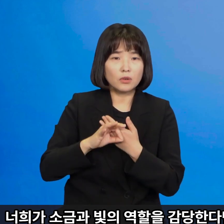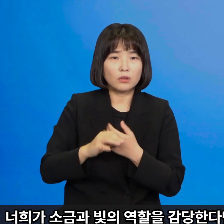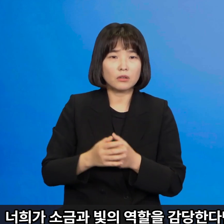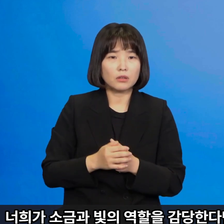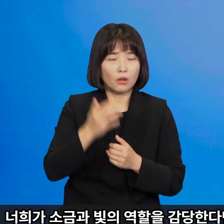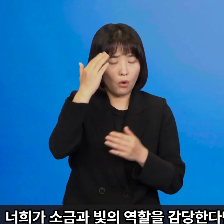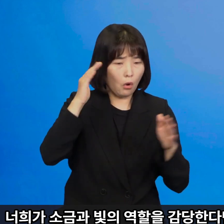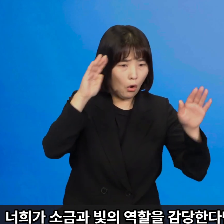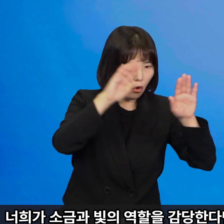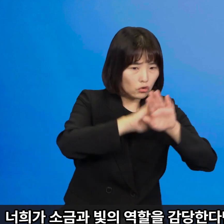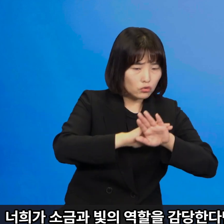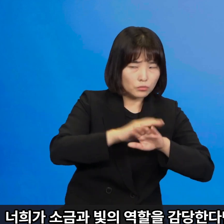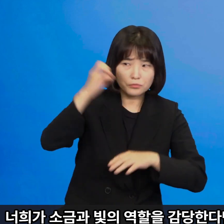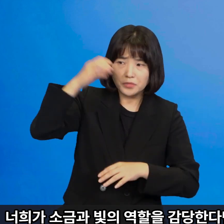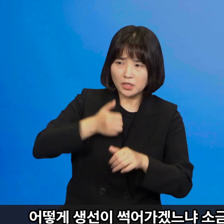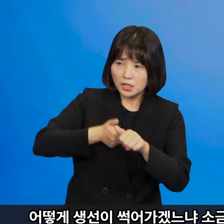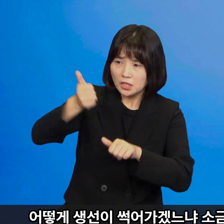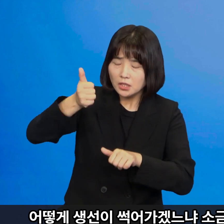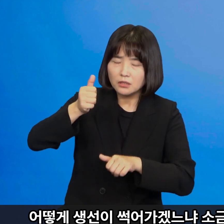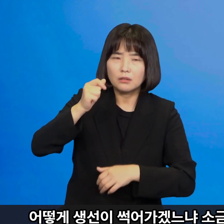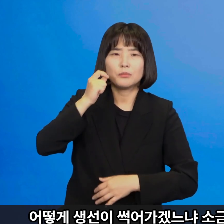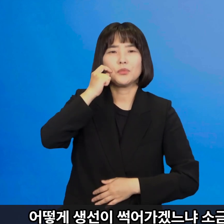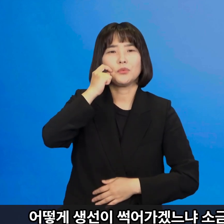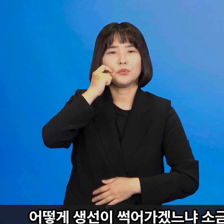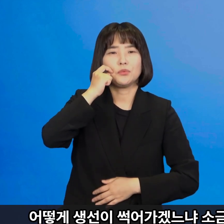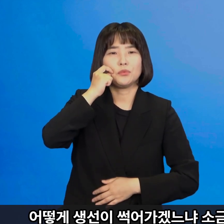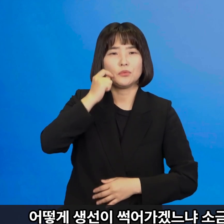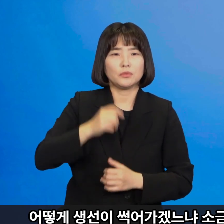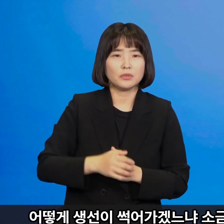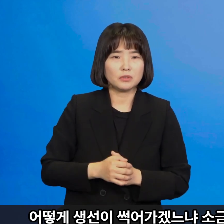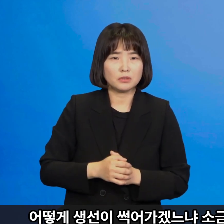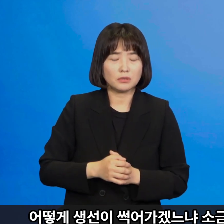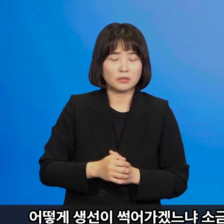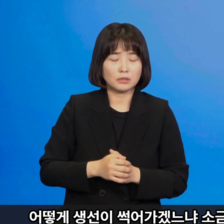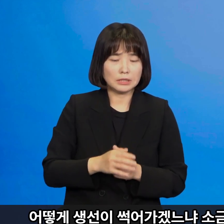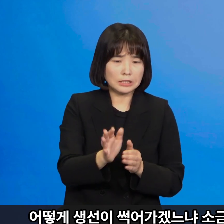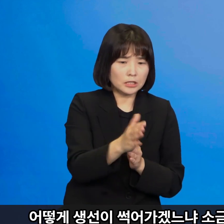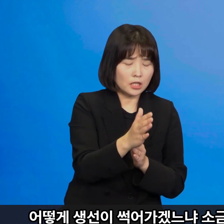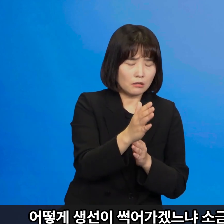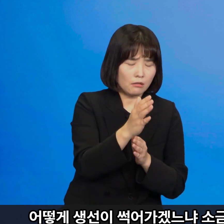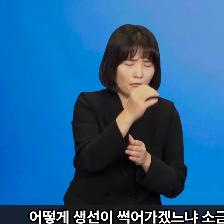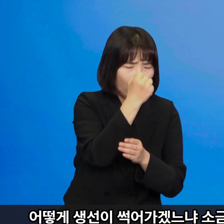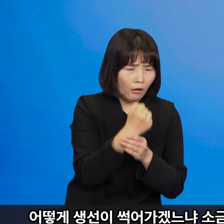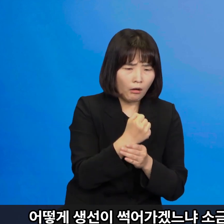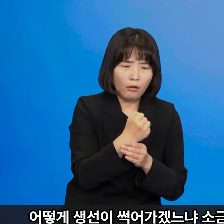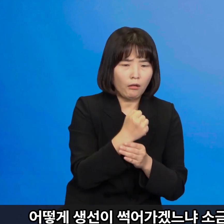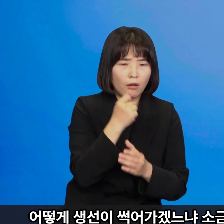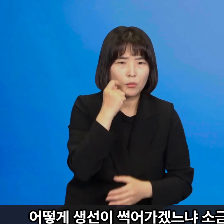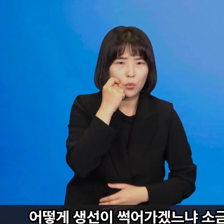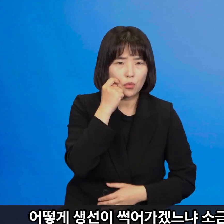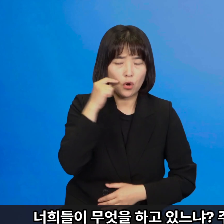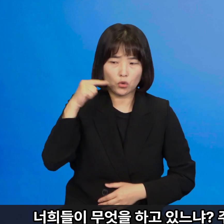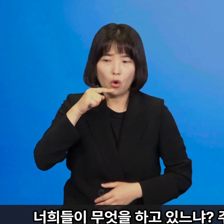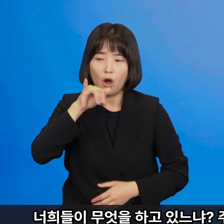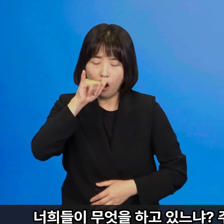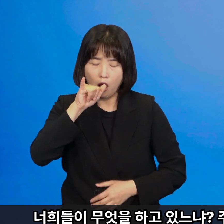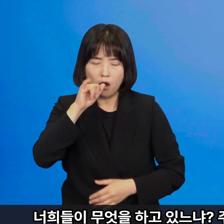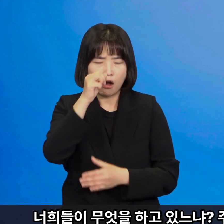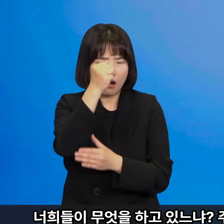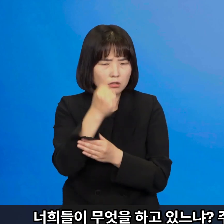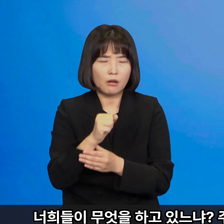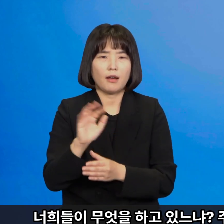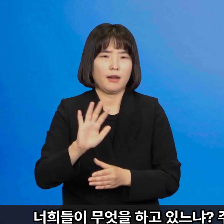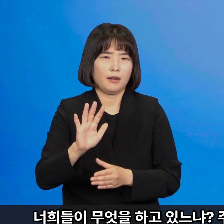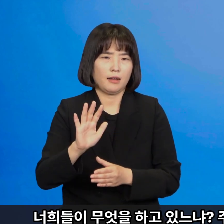어둠이 빛을 이길 수 있겠느냐? 어떻게 생선이 썩어가겠느냐? 소금으로 말미암아 썩지 않게 될 것인데